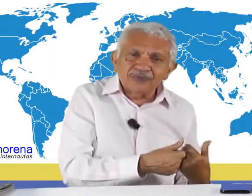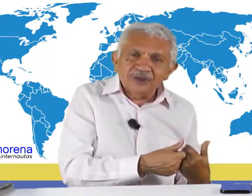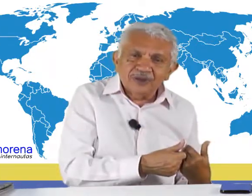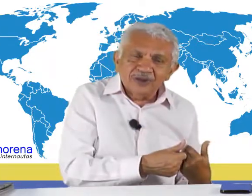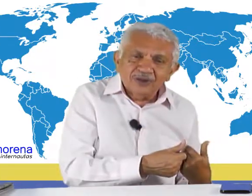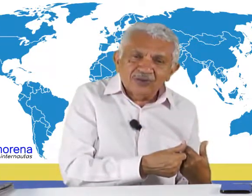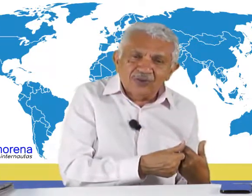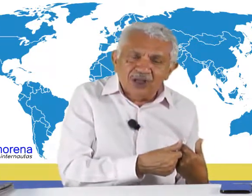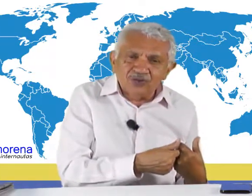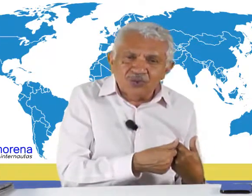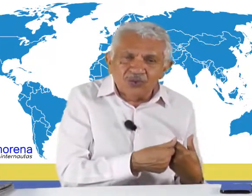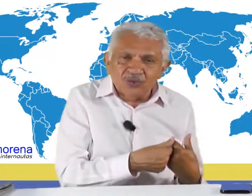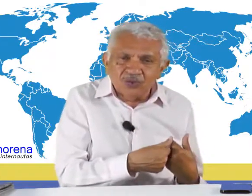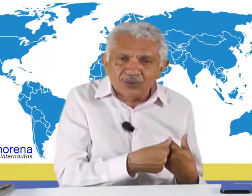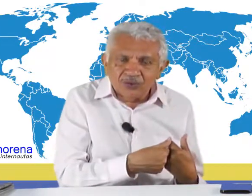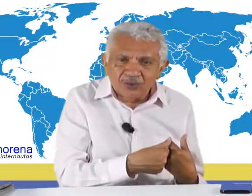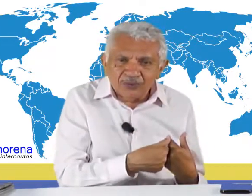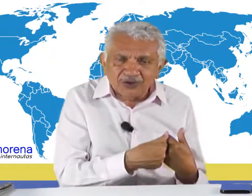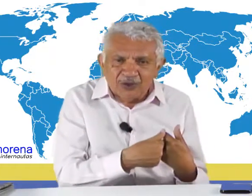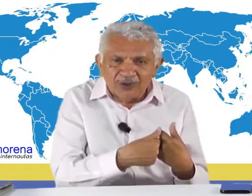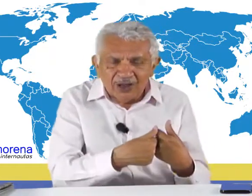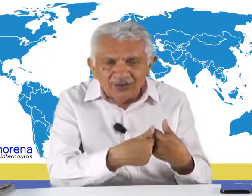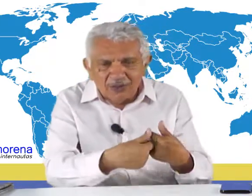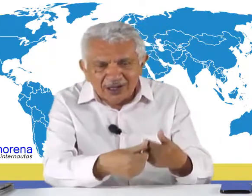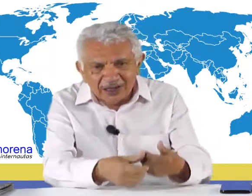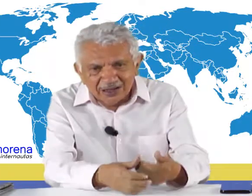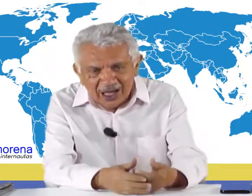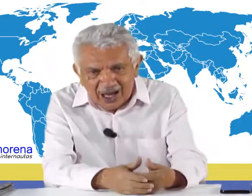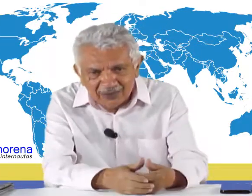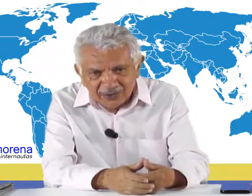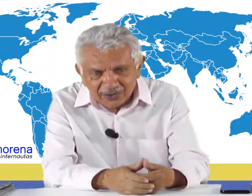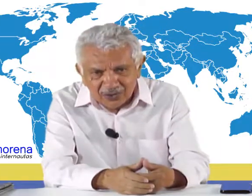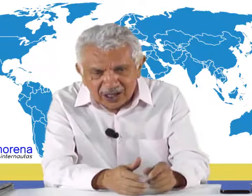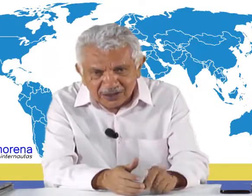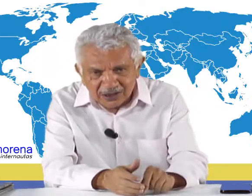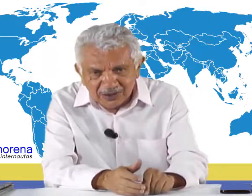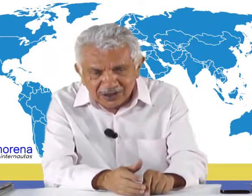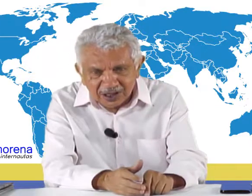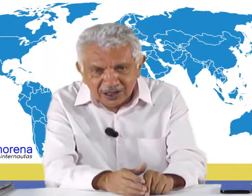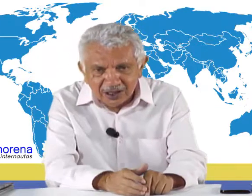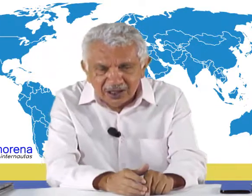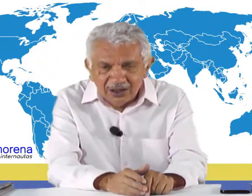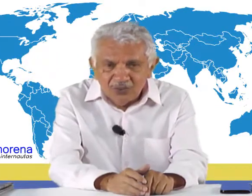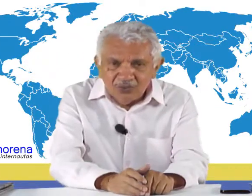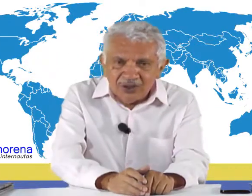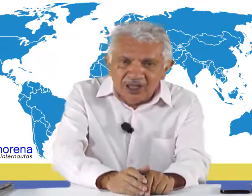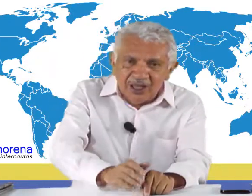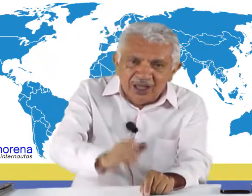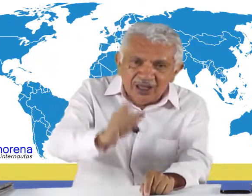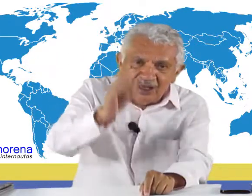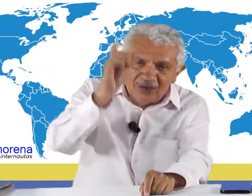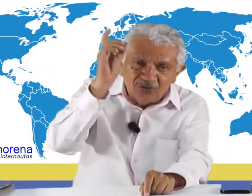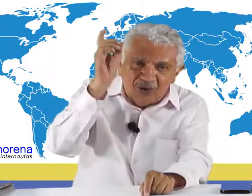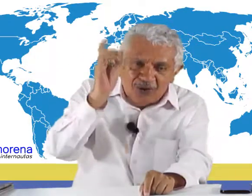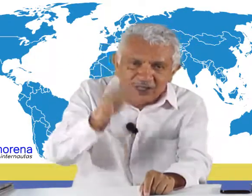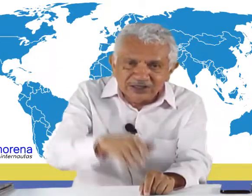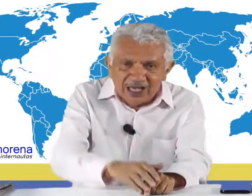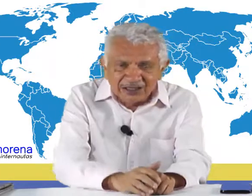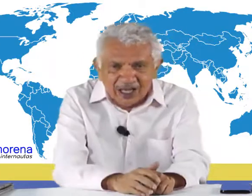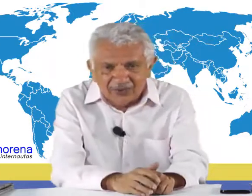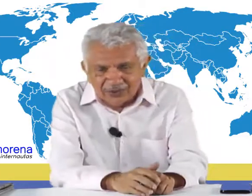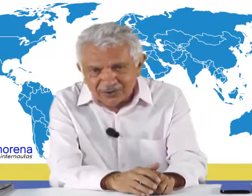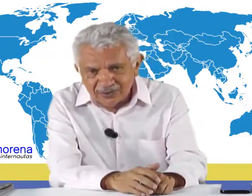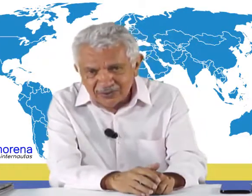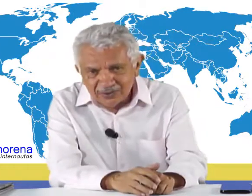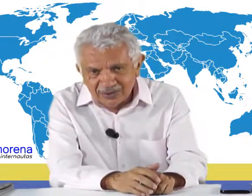tempos, quando o pessoal fala, eu não vou plantar essa árvore, jogar essa semente aqui, porque eu não vou